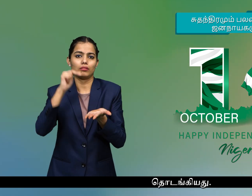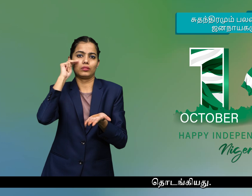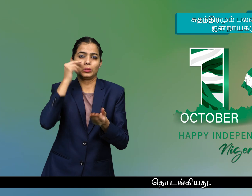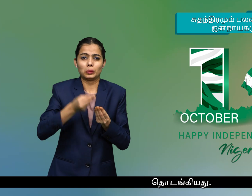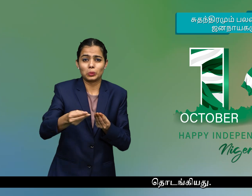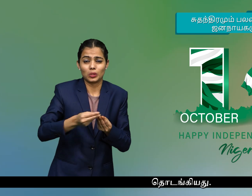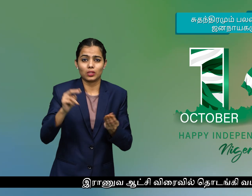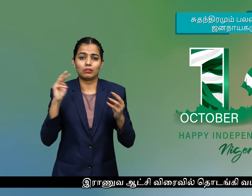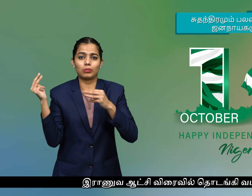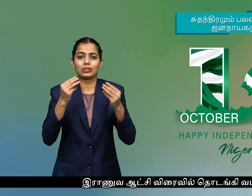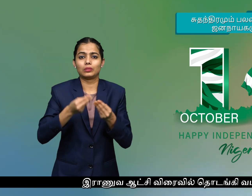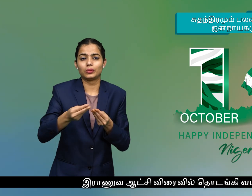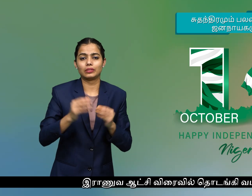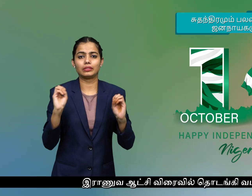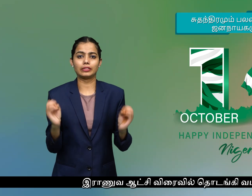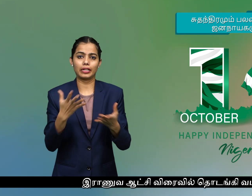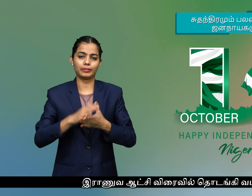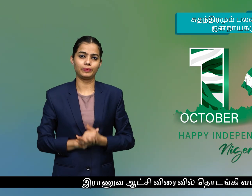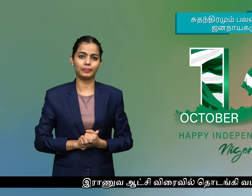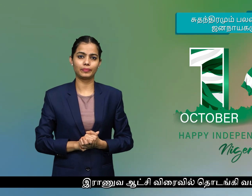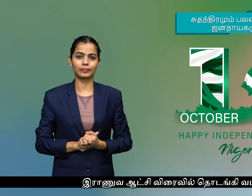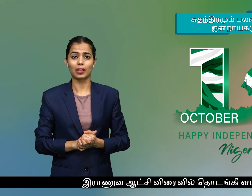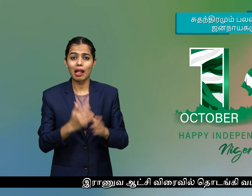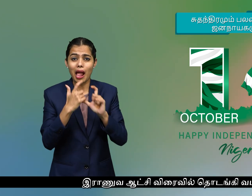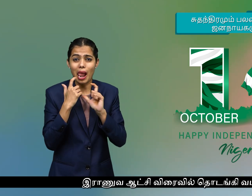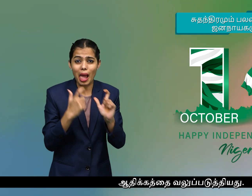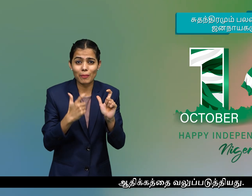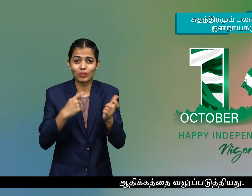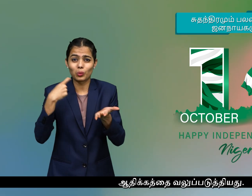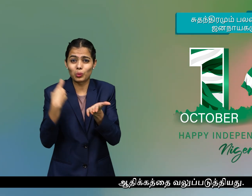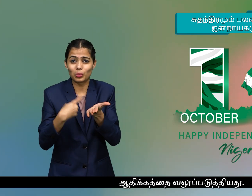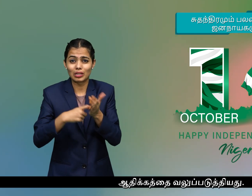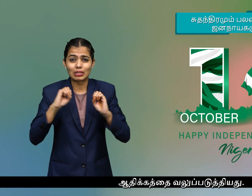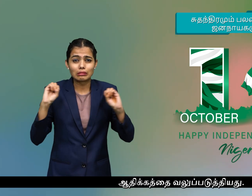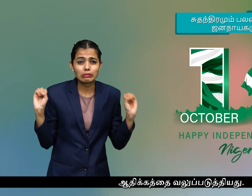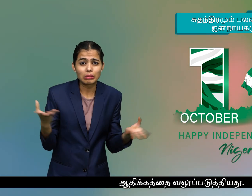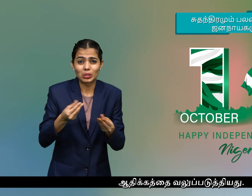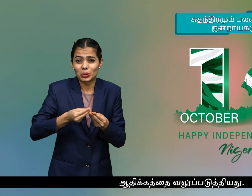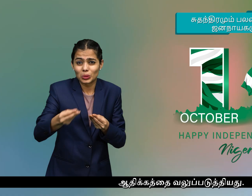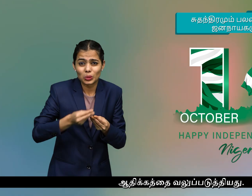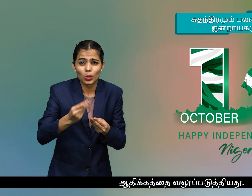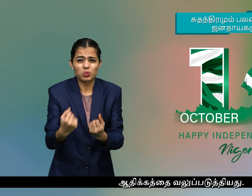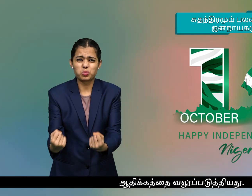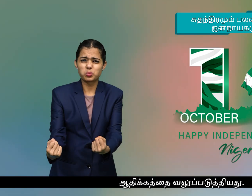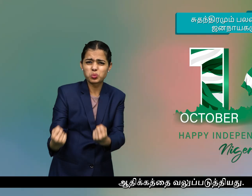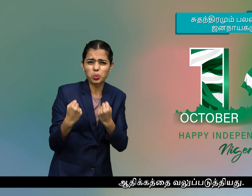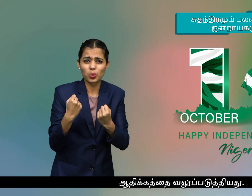போர் தொடங்கியது. இராணுவ ஆட்சி விரைவில் தொடங்கி வடக்கின் ஆதிக்கத்தை வலுப்படுத்தியது.